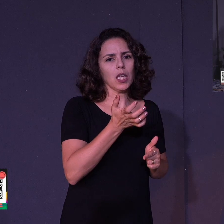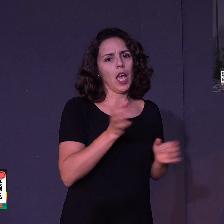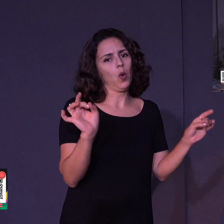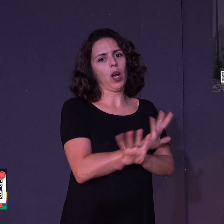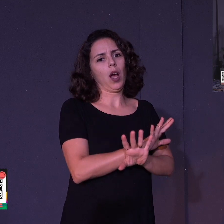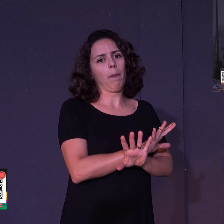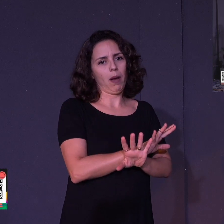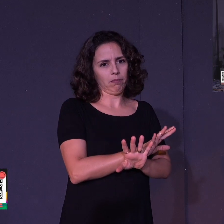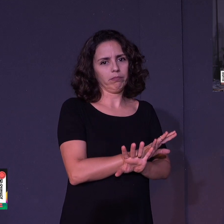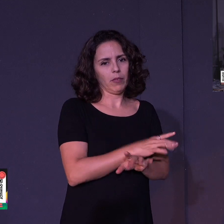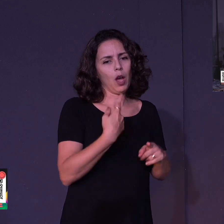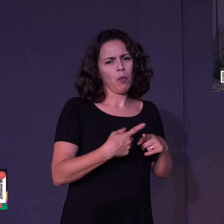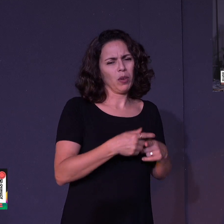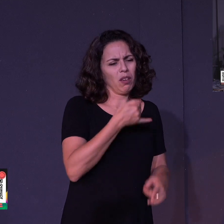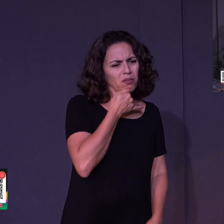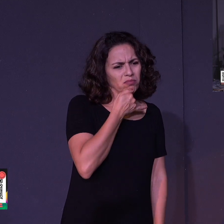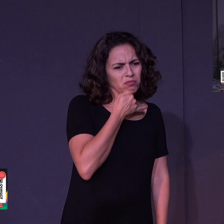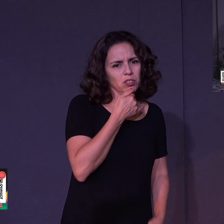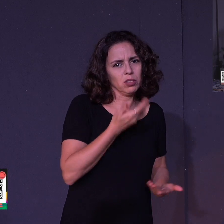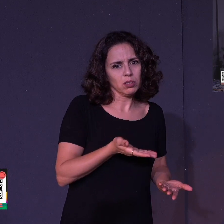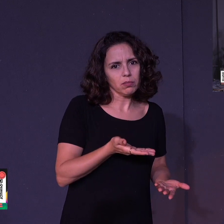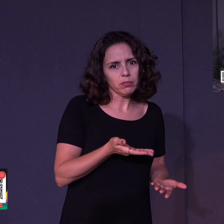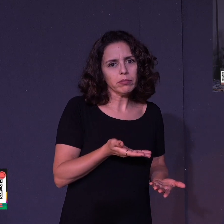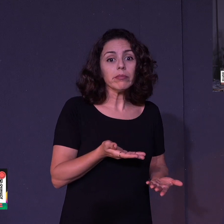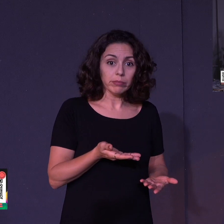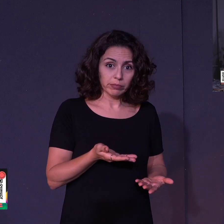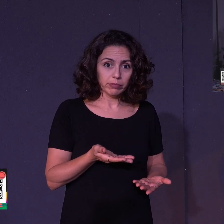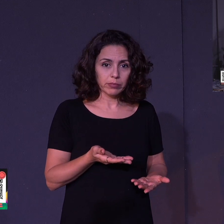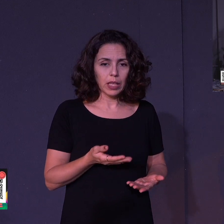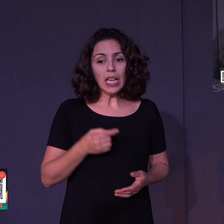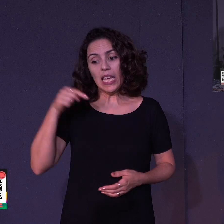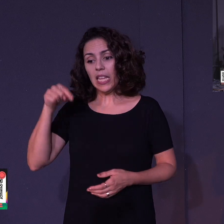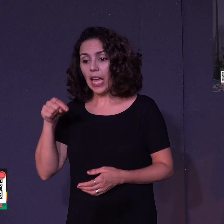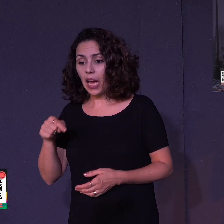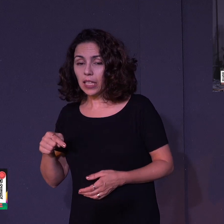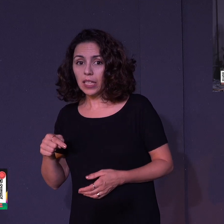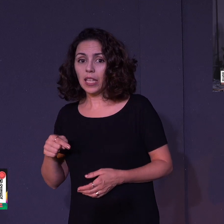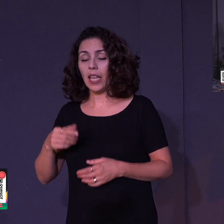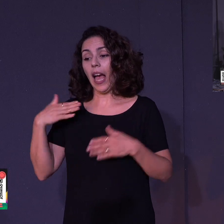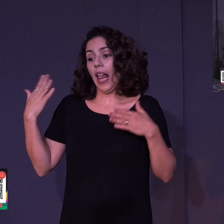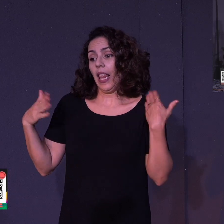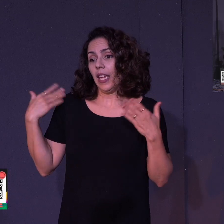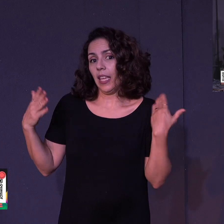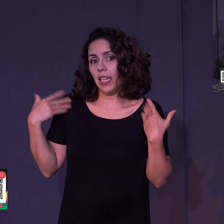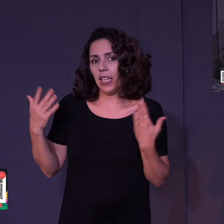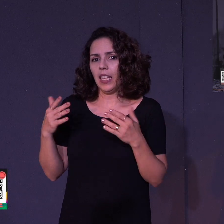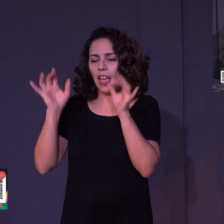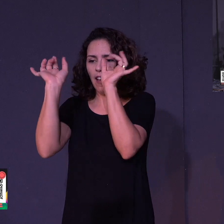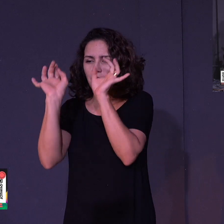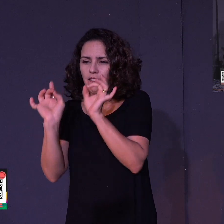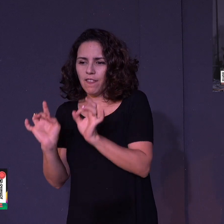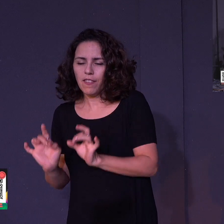proporcionar tristeza em meio à alegria dos momentos de tranquilidade, e alívio e felicidade em meio à dor da dificuldade.